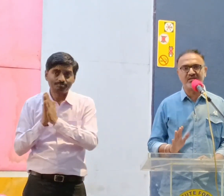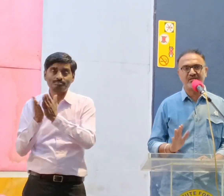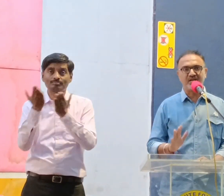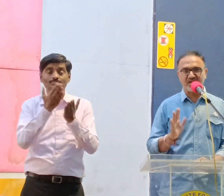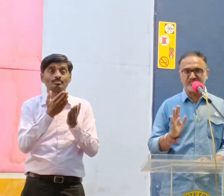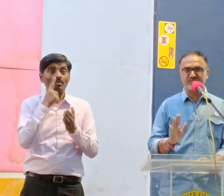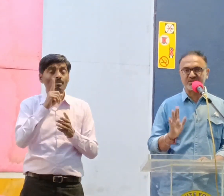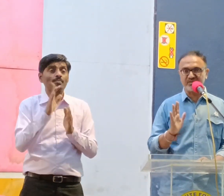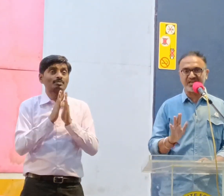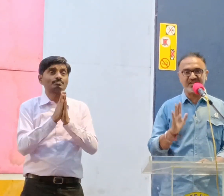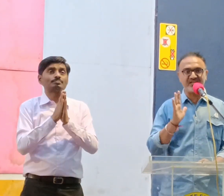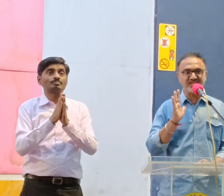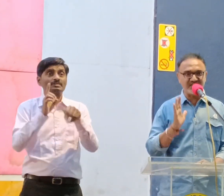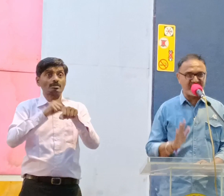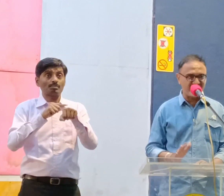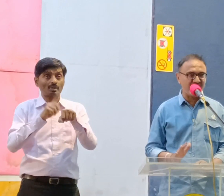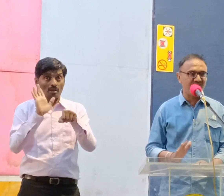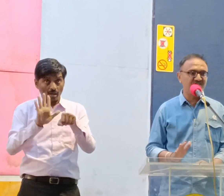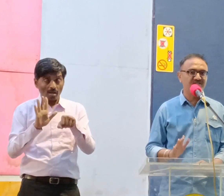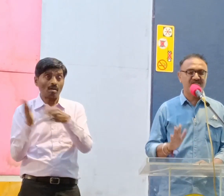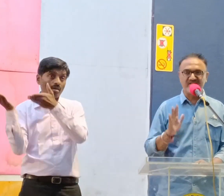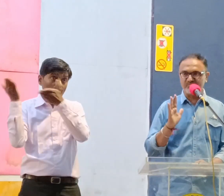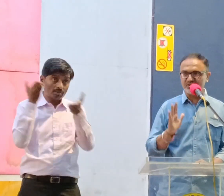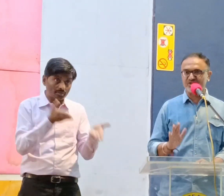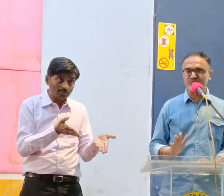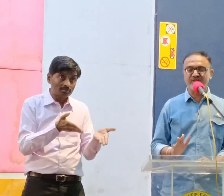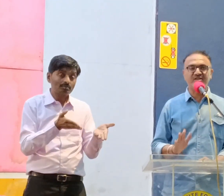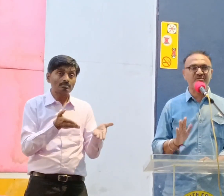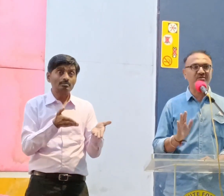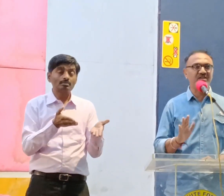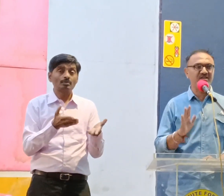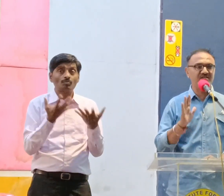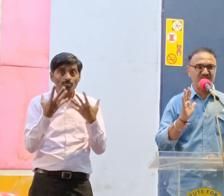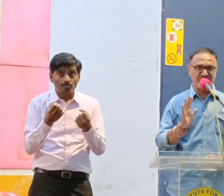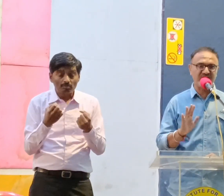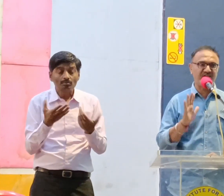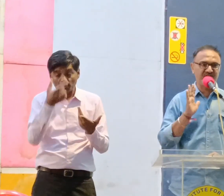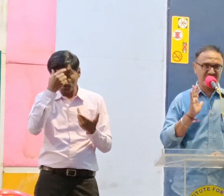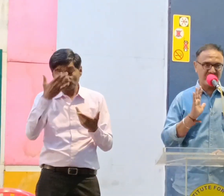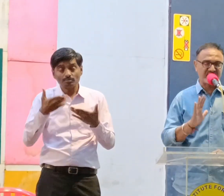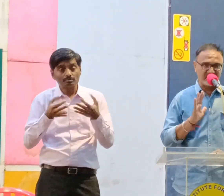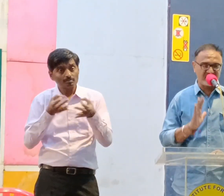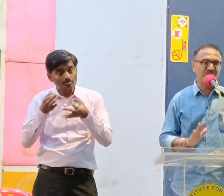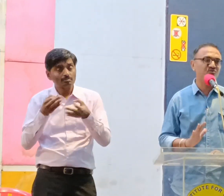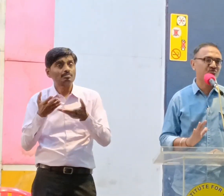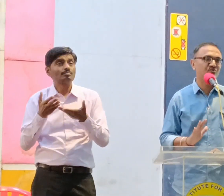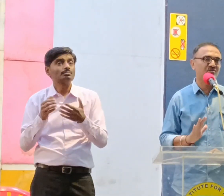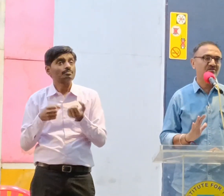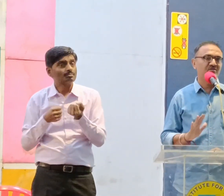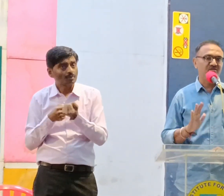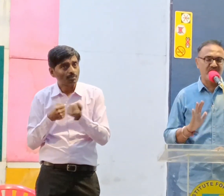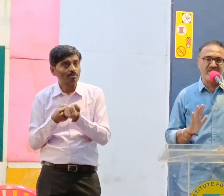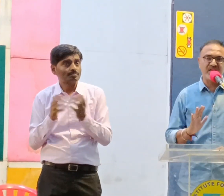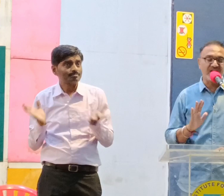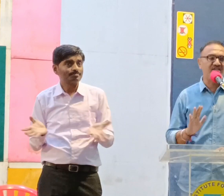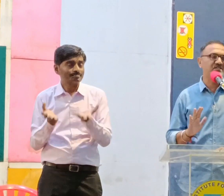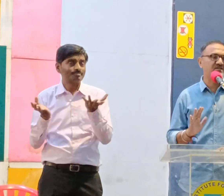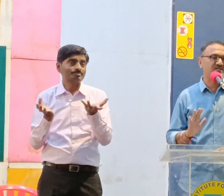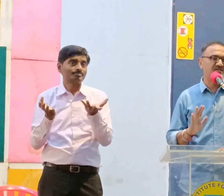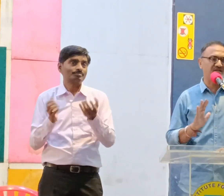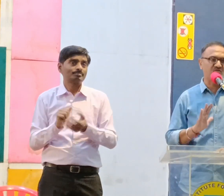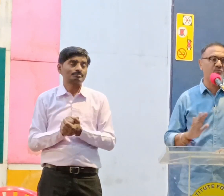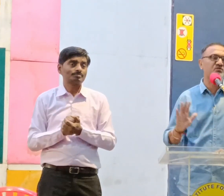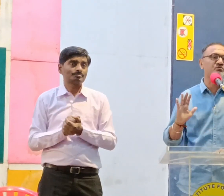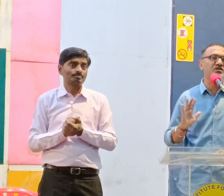માટે આપ સમય કાઢીને અહીંયા આવ્યા, એમની જરૂરિયાત પ્રમાણે તમે એને સાથ આપો છો, અને આ